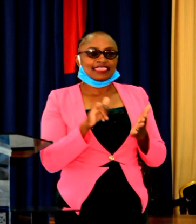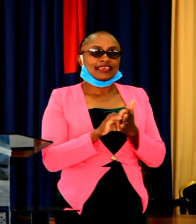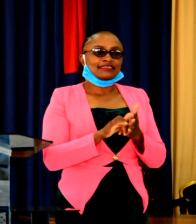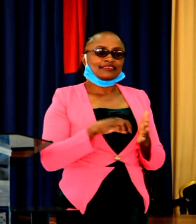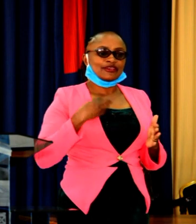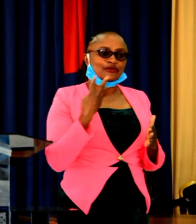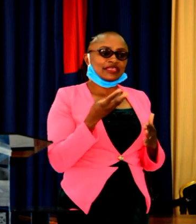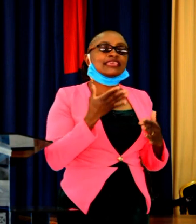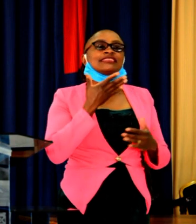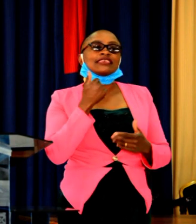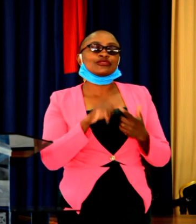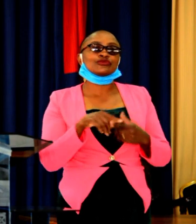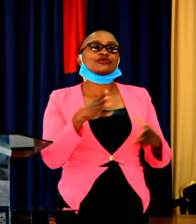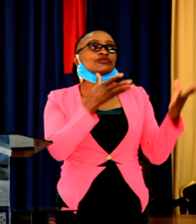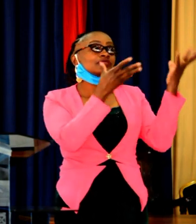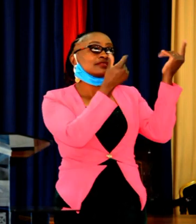tunafaa kumtegemea Mungu.